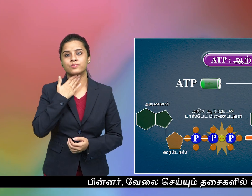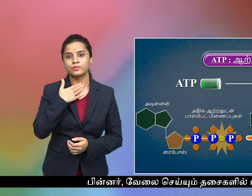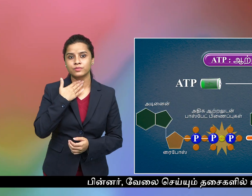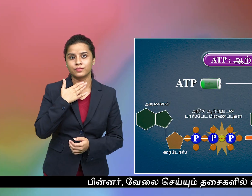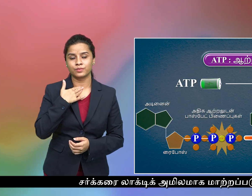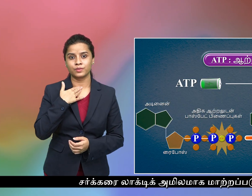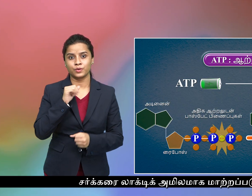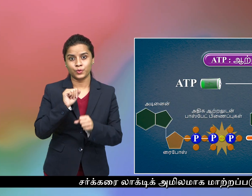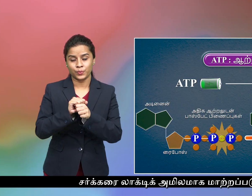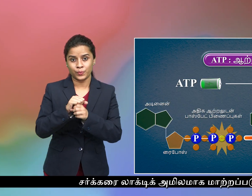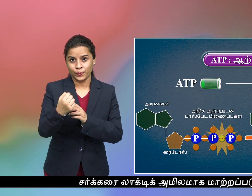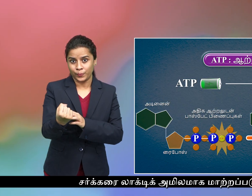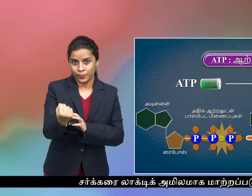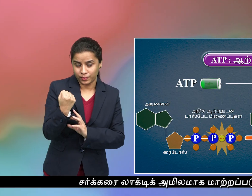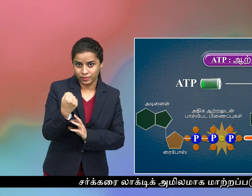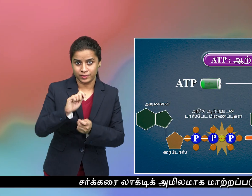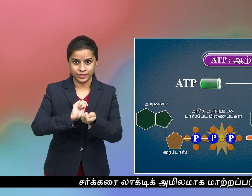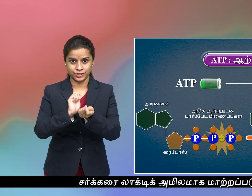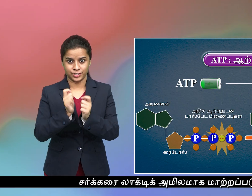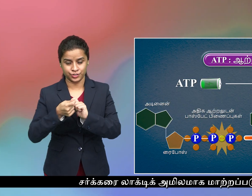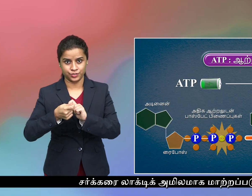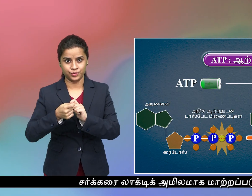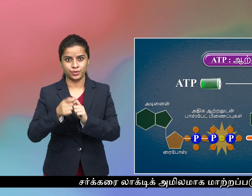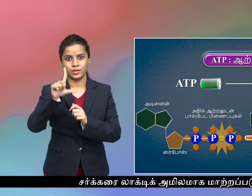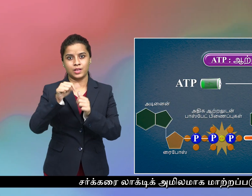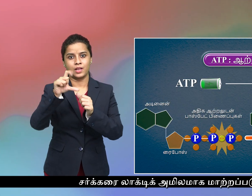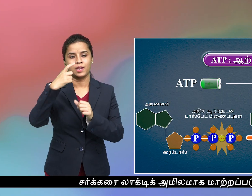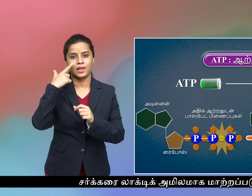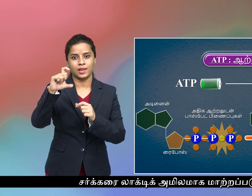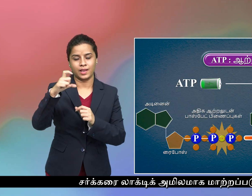உள்ள சர்க்கரை லாக்டிக் அமிலமாக மாறப்படுகிறது.